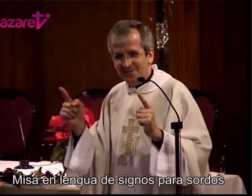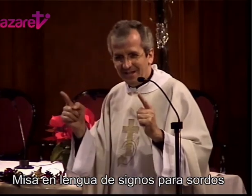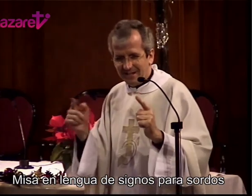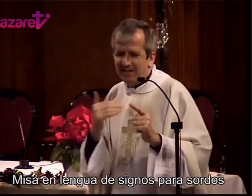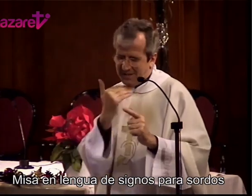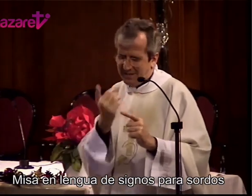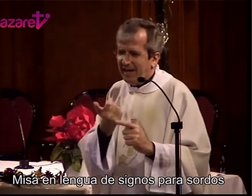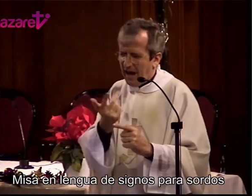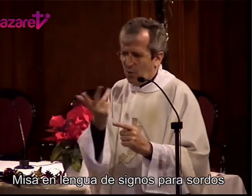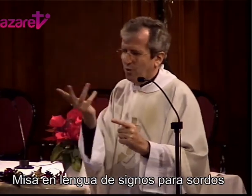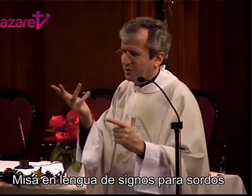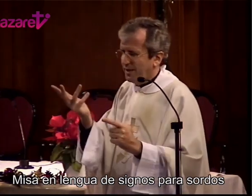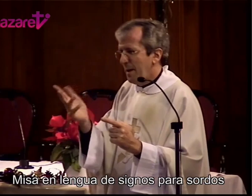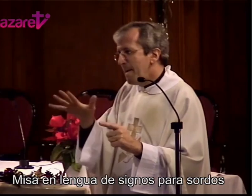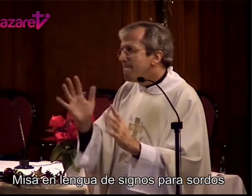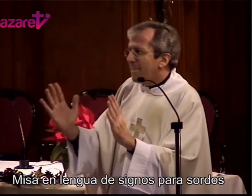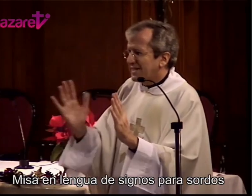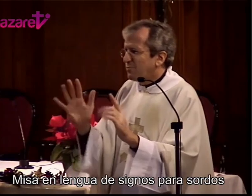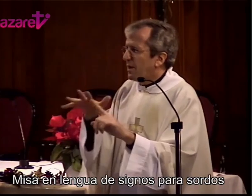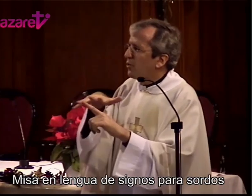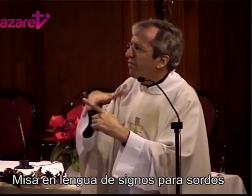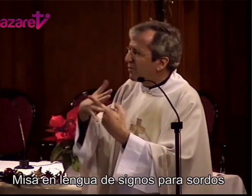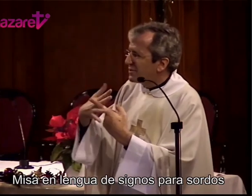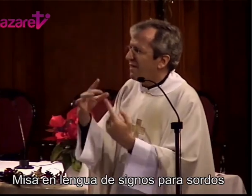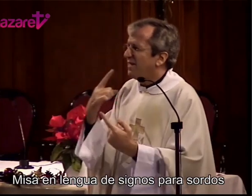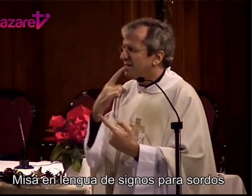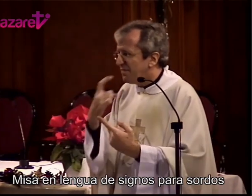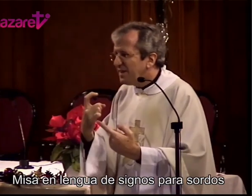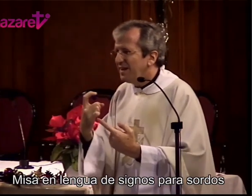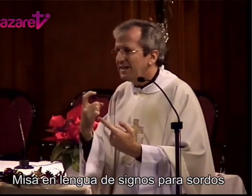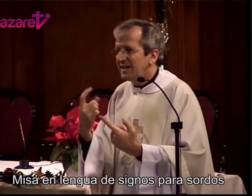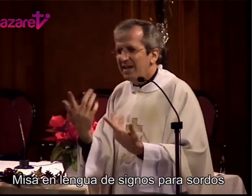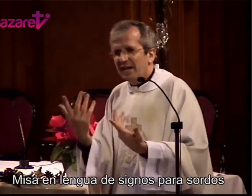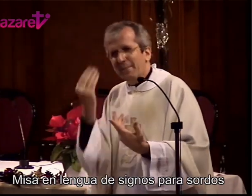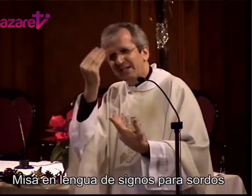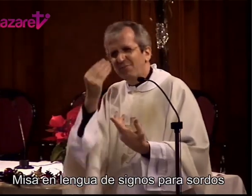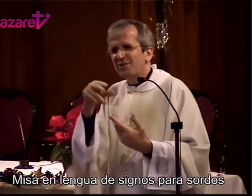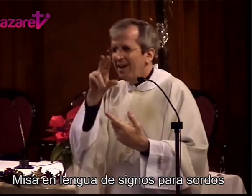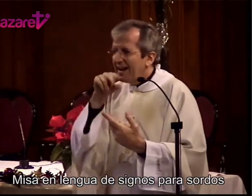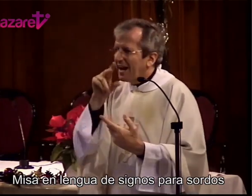días, sé que algunos pasamos a lo mejor circunstancias difíciles y que pensamos, la